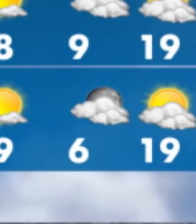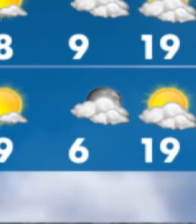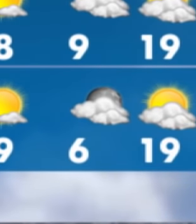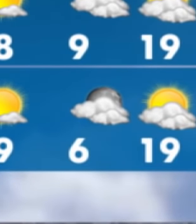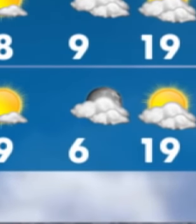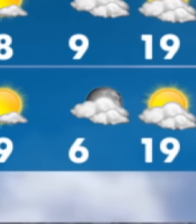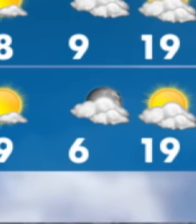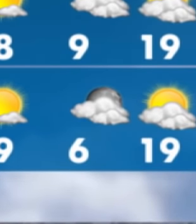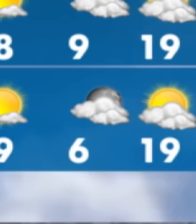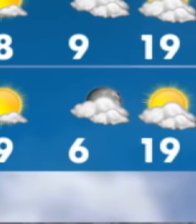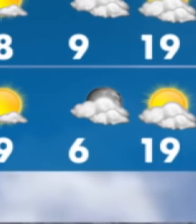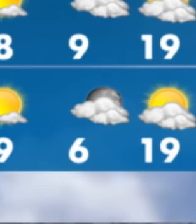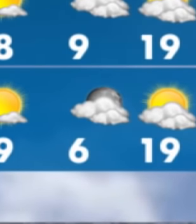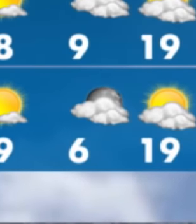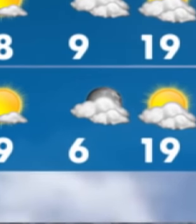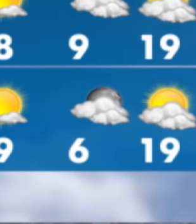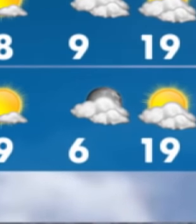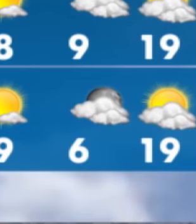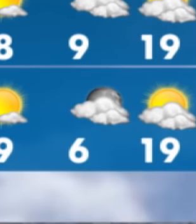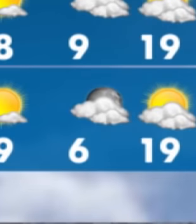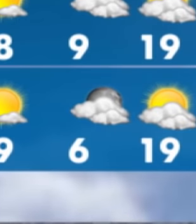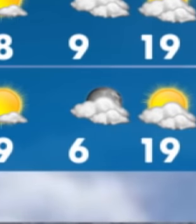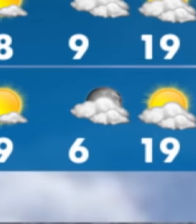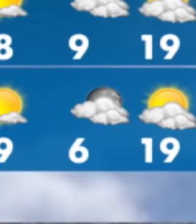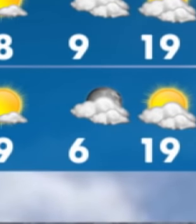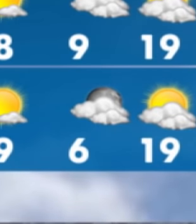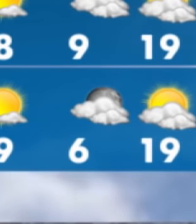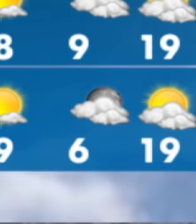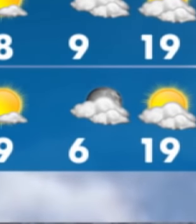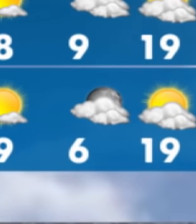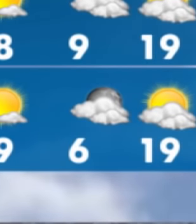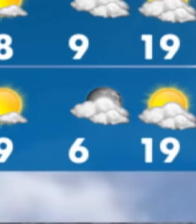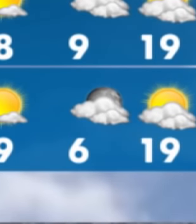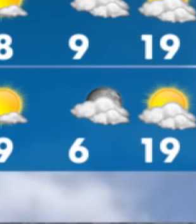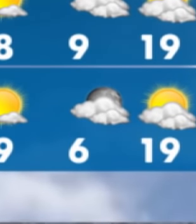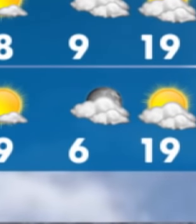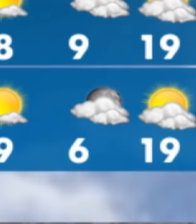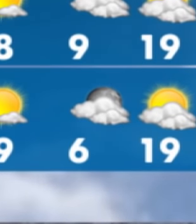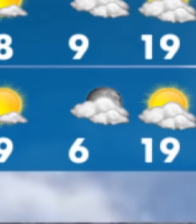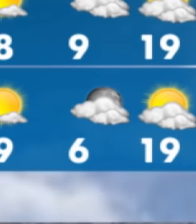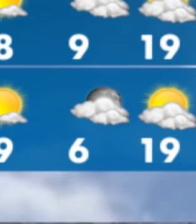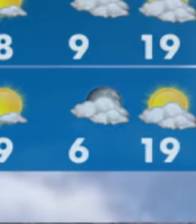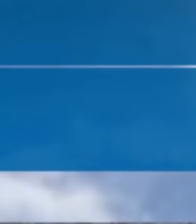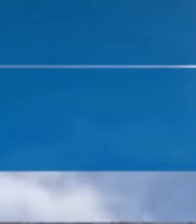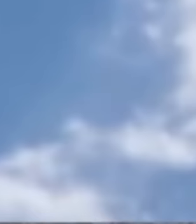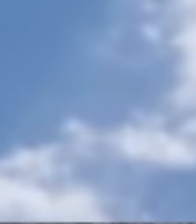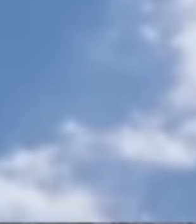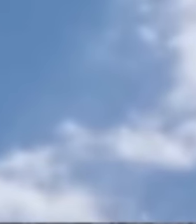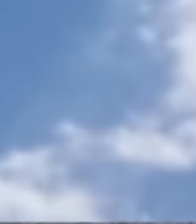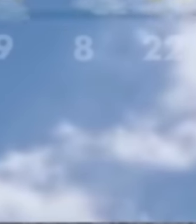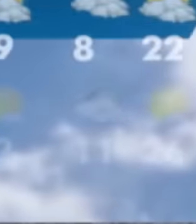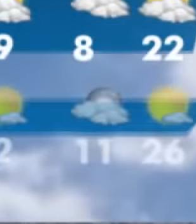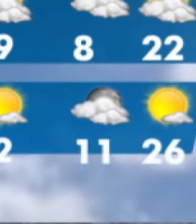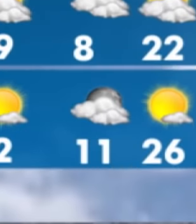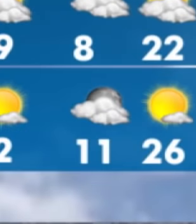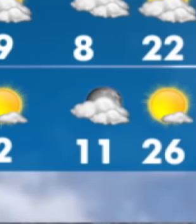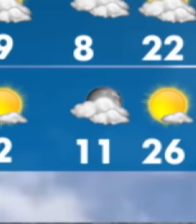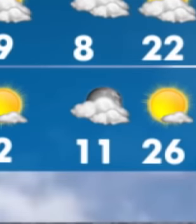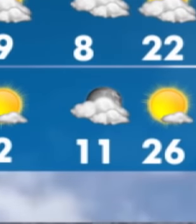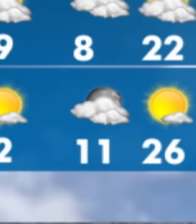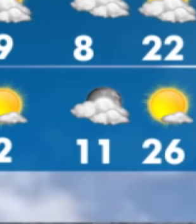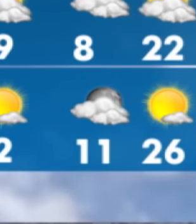шөндөө 10 өдөртө бороо орно 14 хэм дулаан. Багнуурд шөндөө 9 өдөртө бороо орно 15 хэм дулаан.